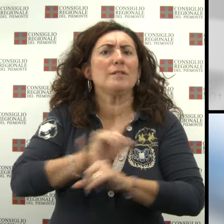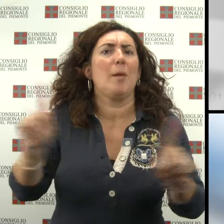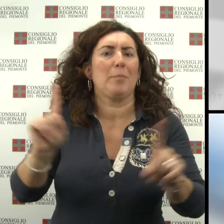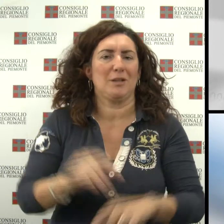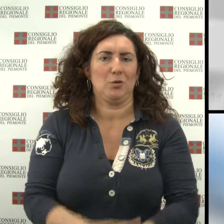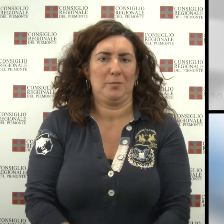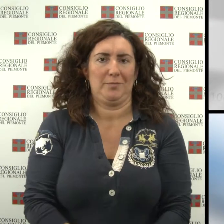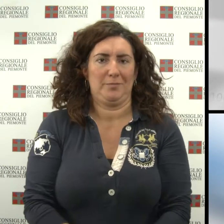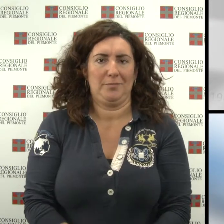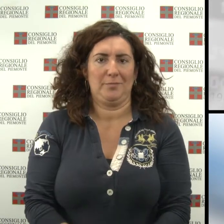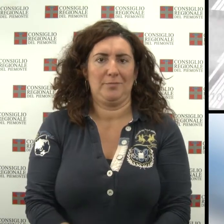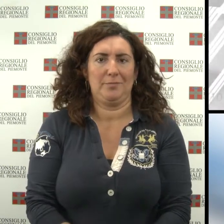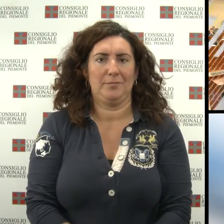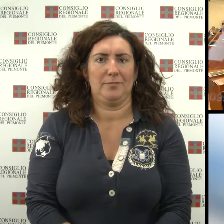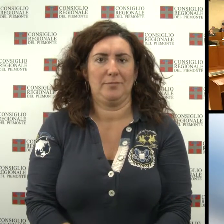In primo piano.